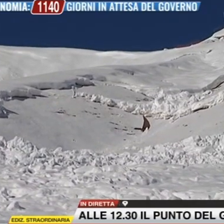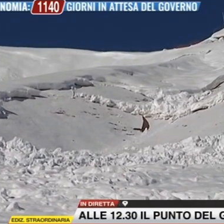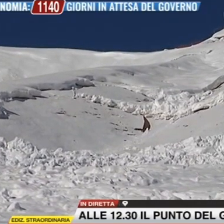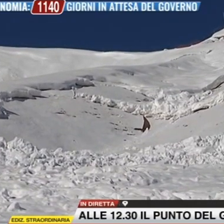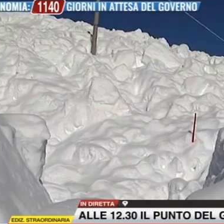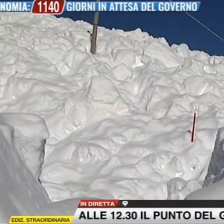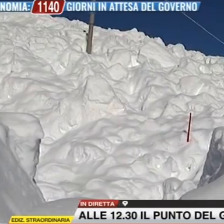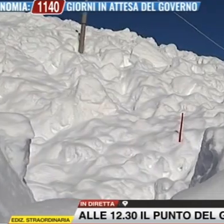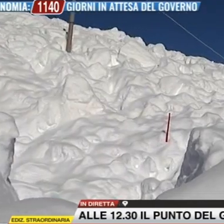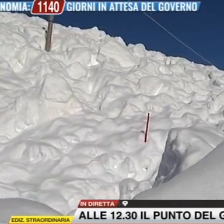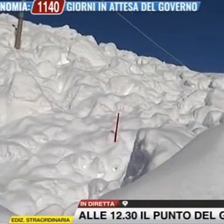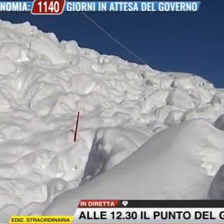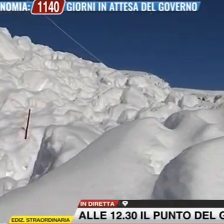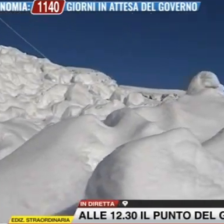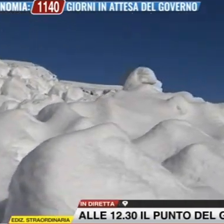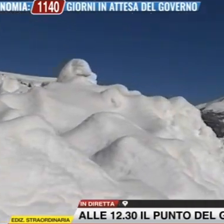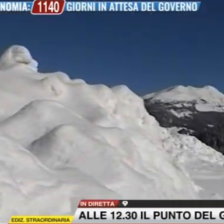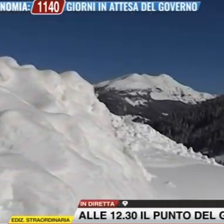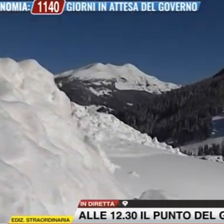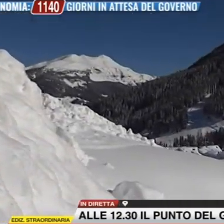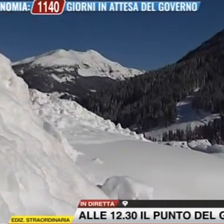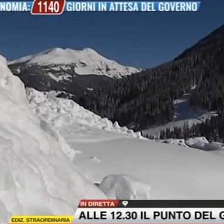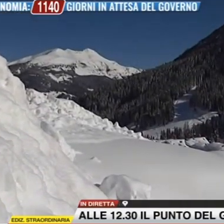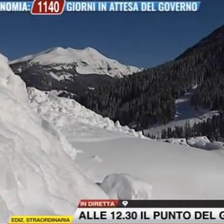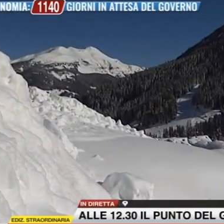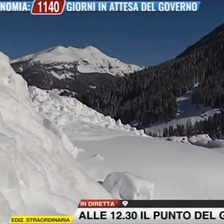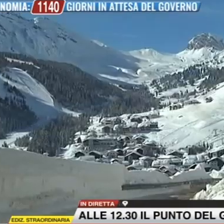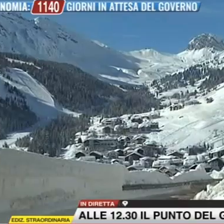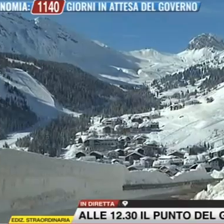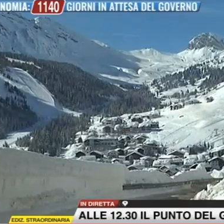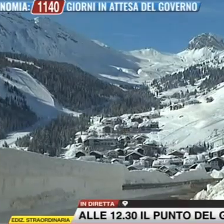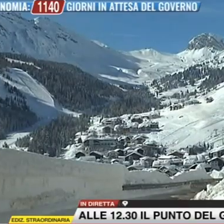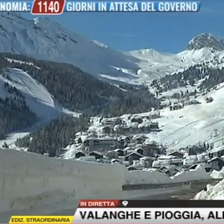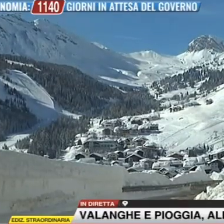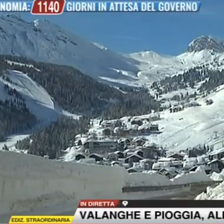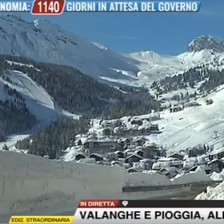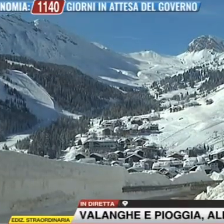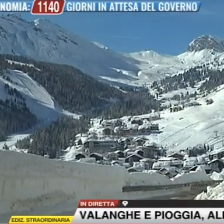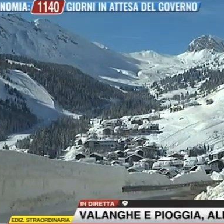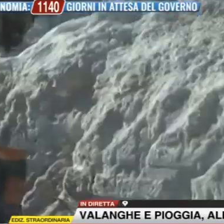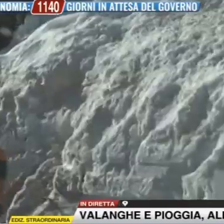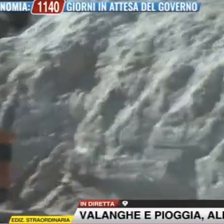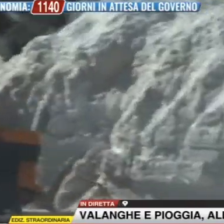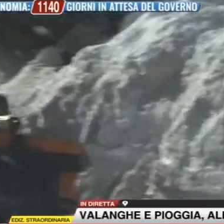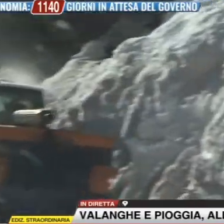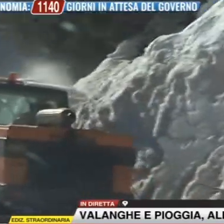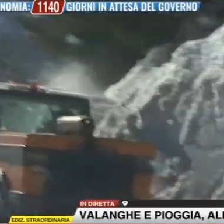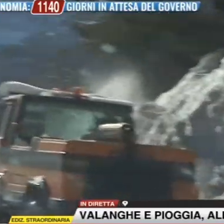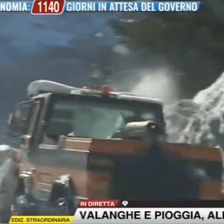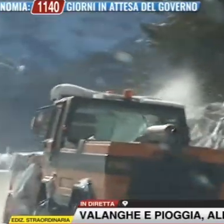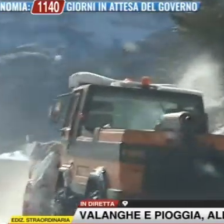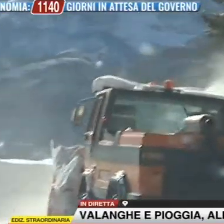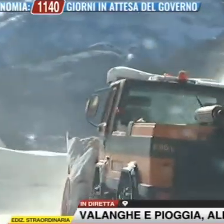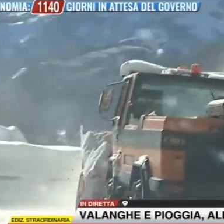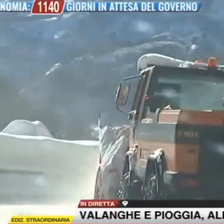possibile aumento del pericolo al grado 5. L'abbiamo detto ieri, il prefetto ha chiuso tutte le scuole. C'è stato qualche